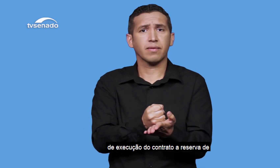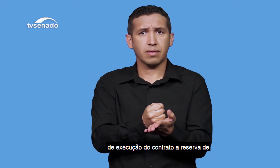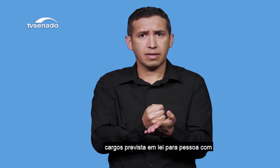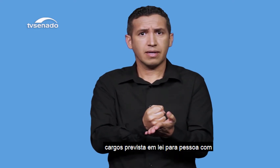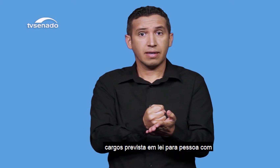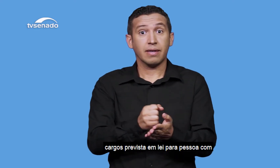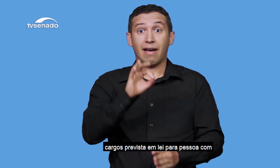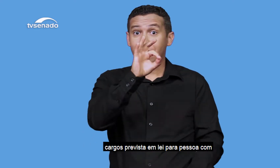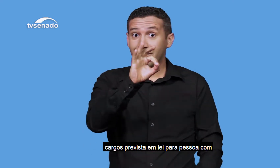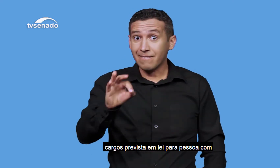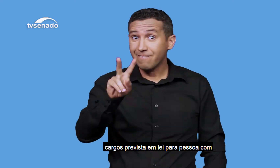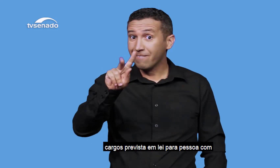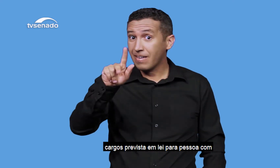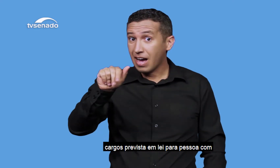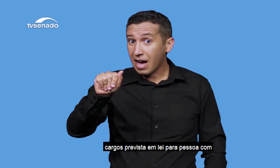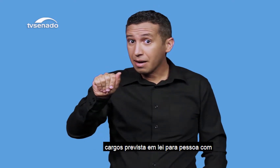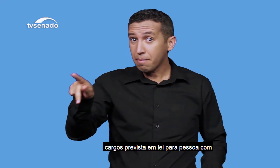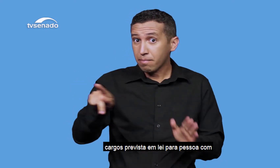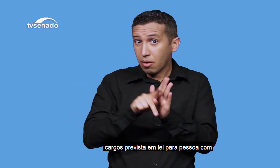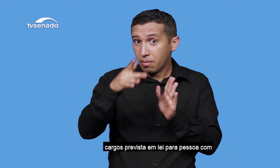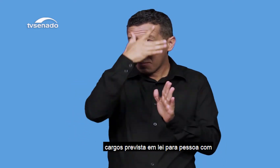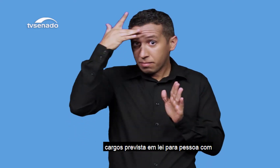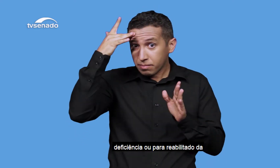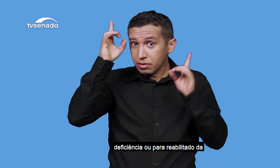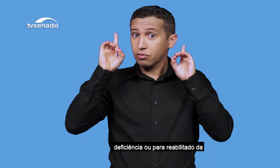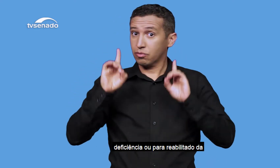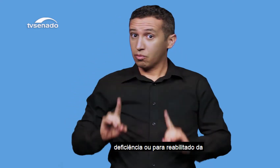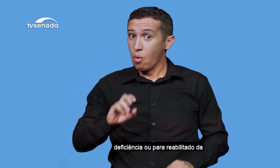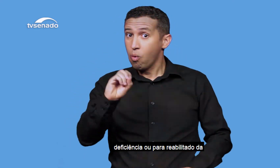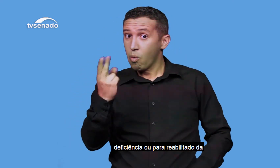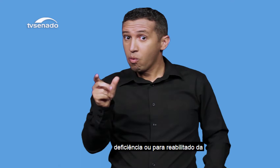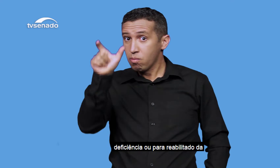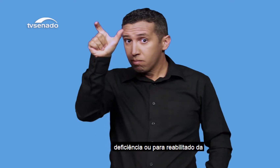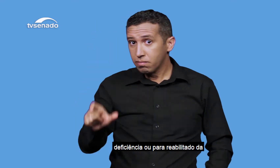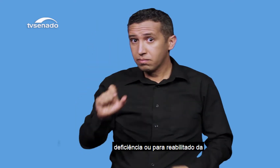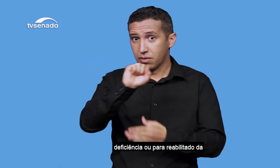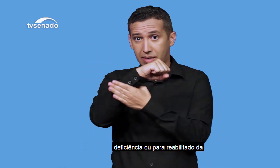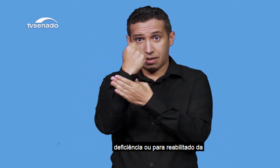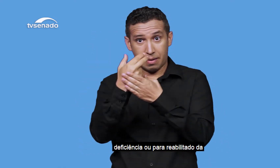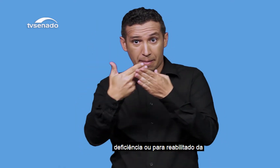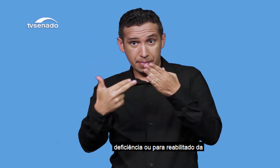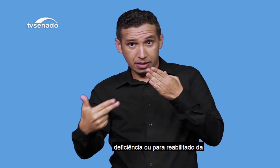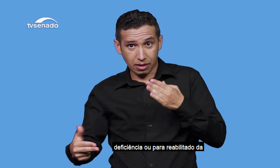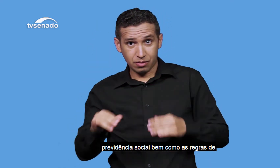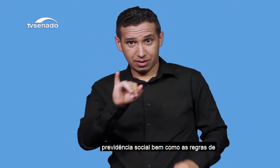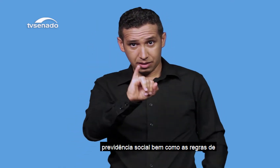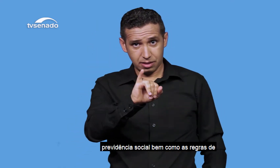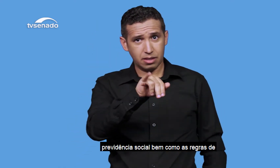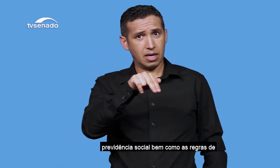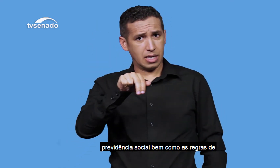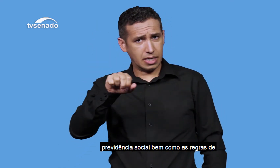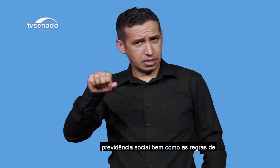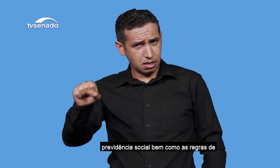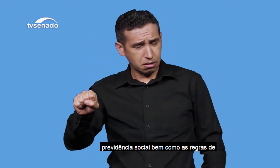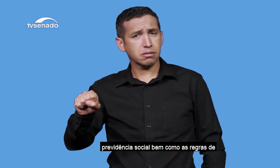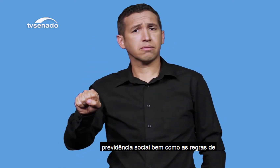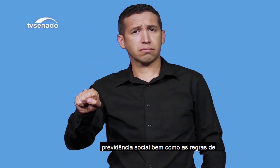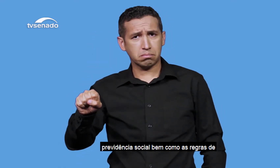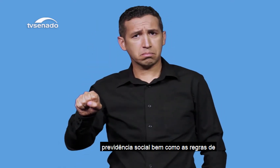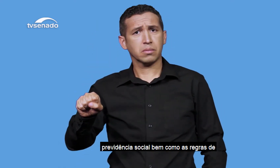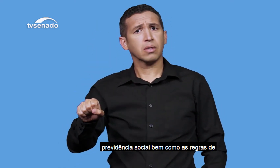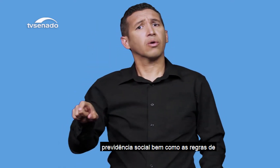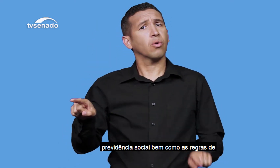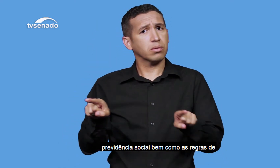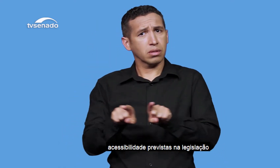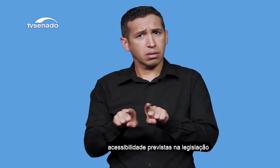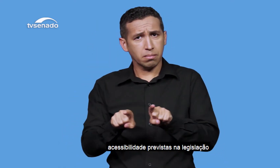a reserva de cargos prevista em lei para pessoa com deficiência ou para reabilitado da previdência social